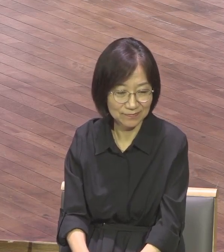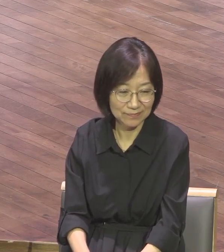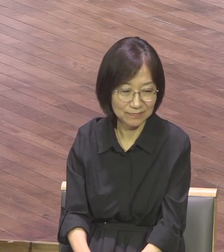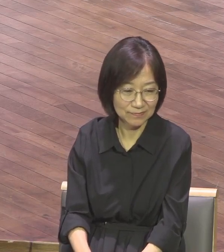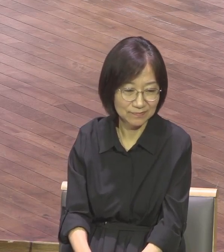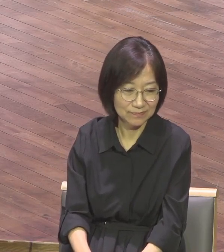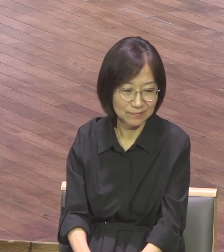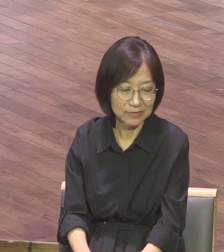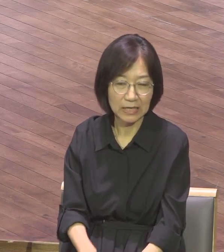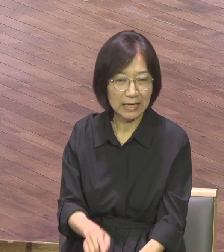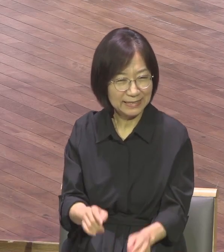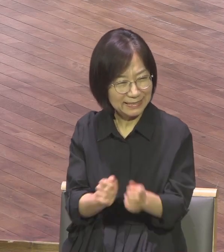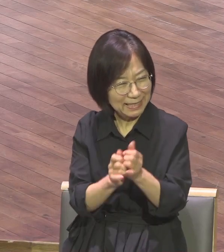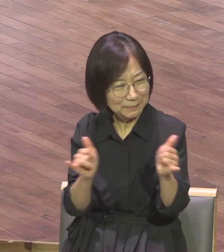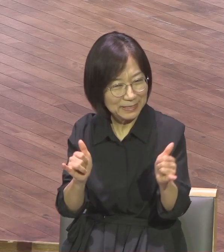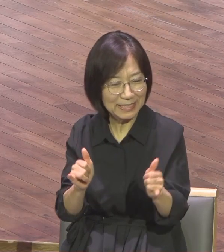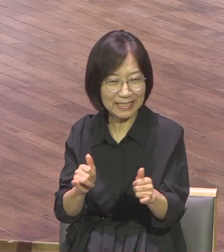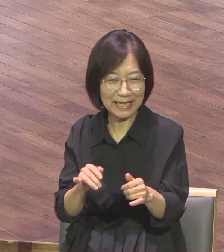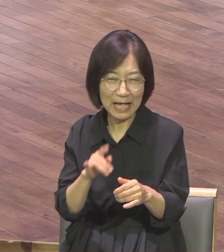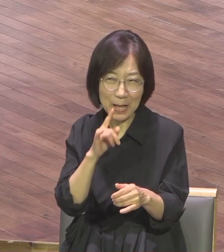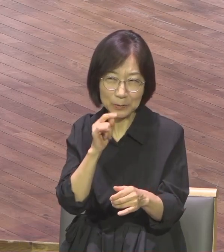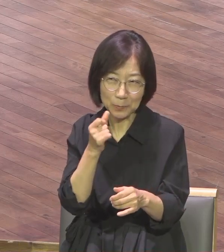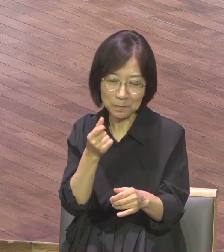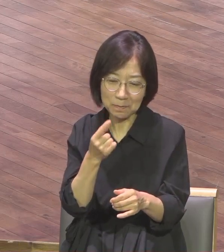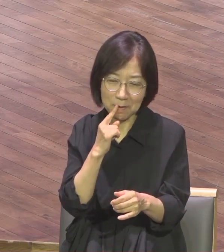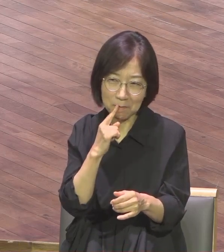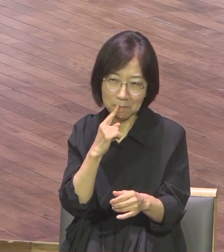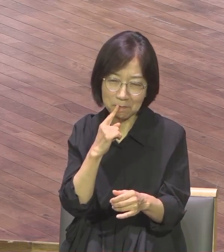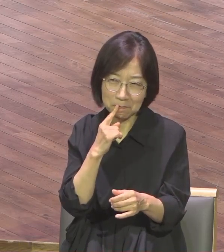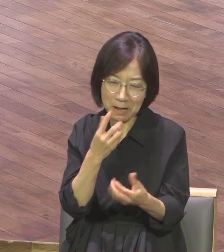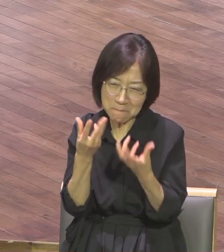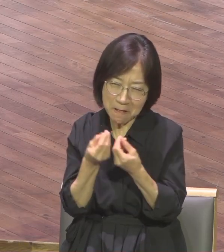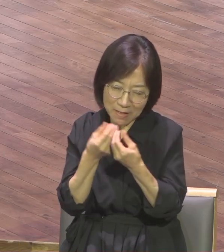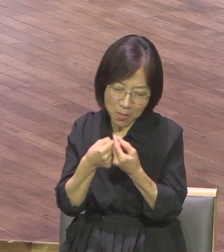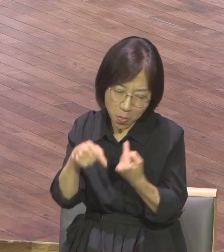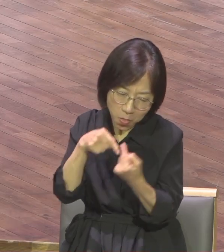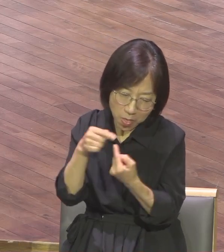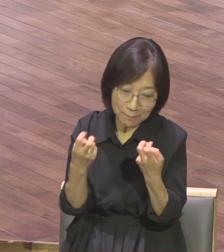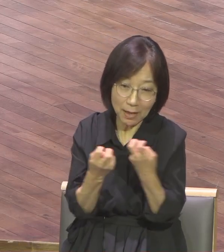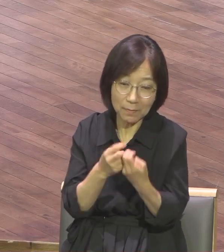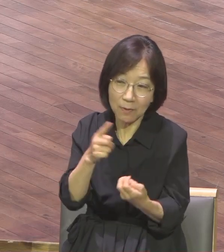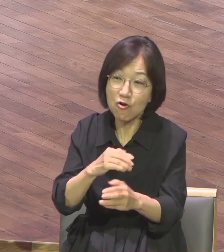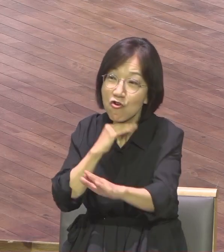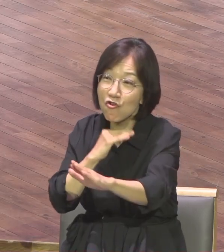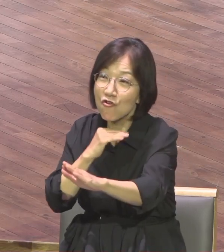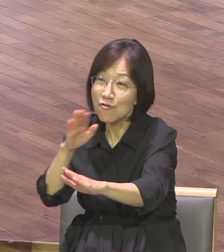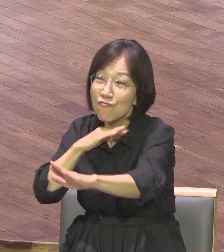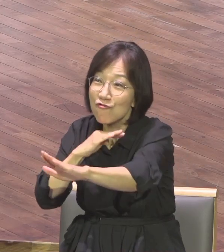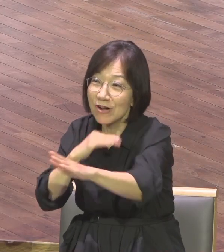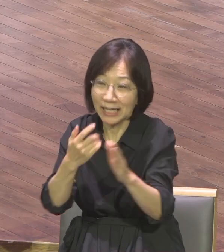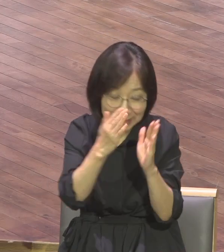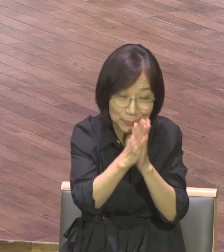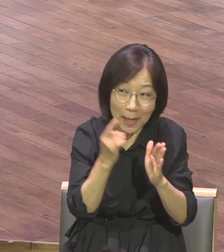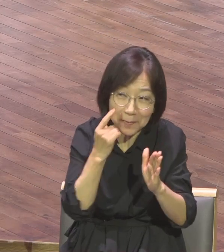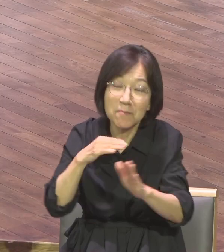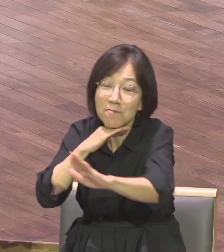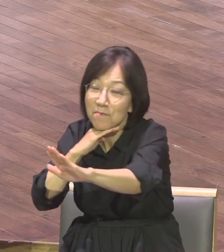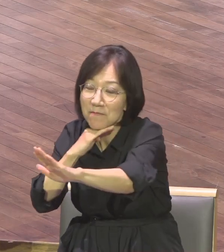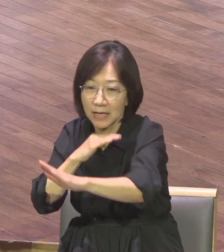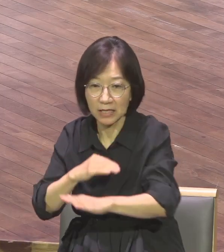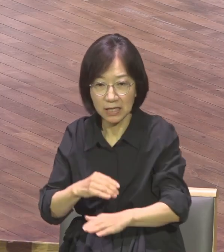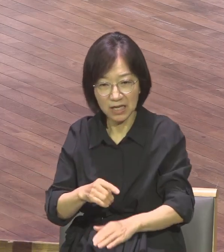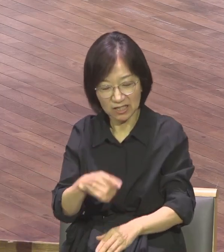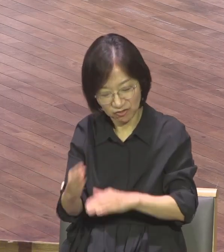그 변명하는 방법이 기도하게 보겠습니다. 그거 다 가짜입니다. 여러분 즉시로 하시면 즉시로.